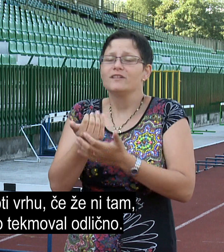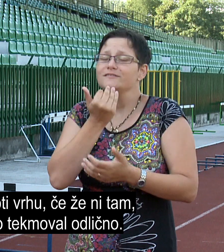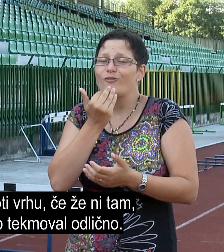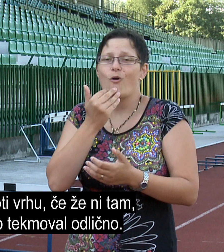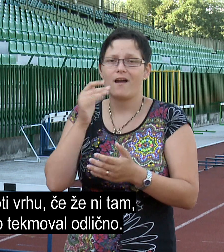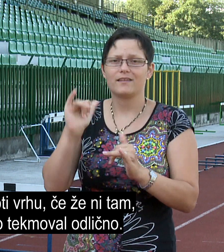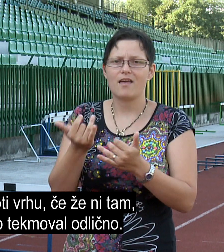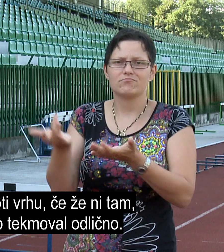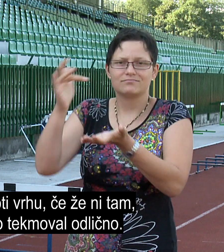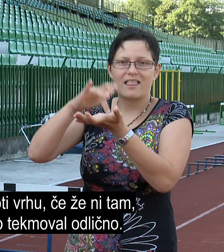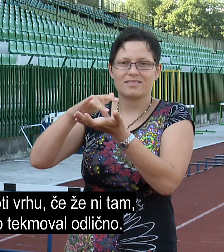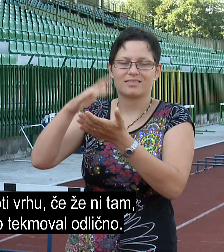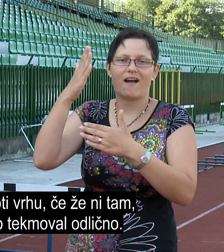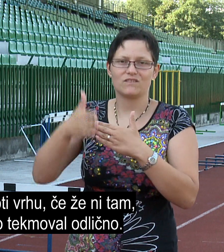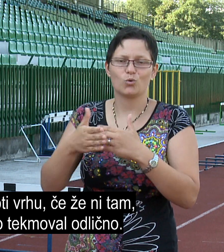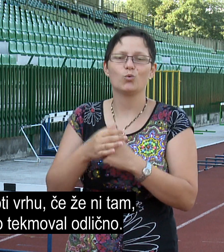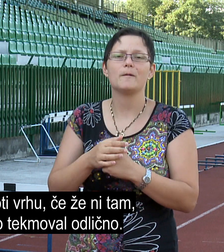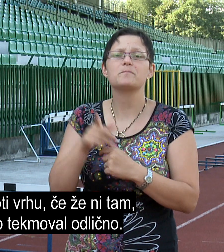odlično.